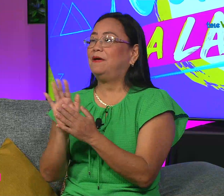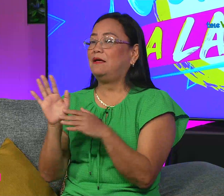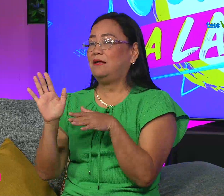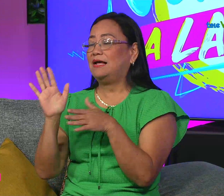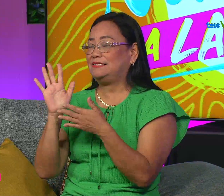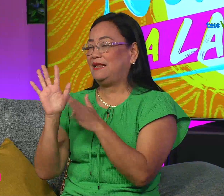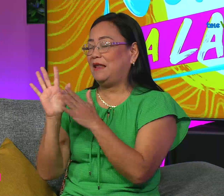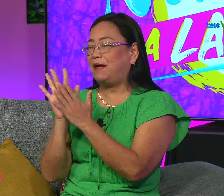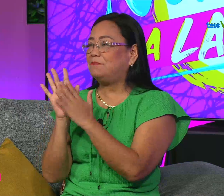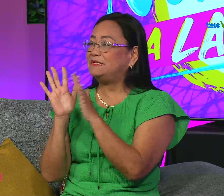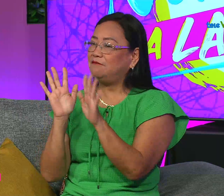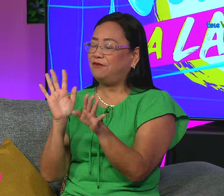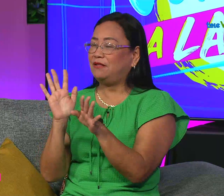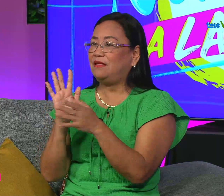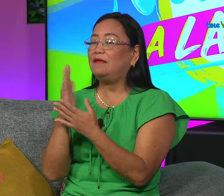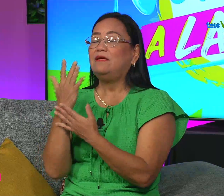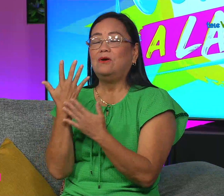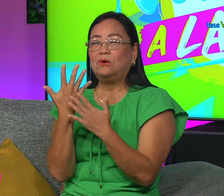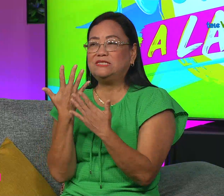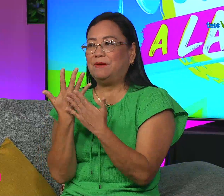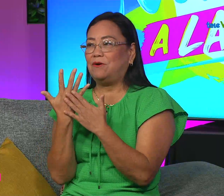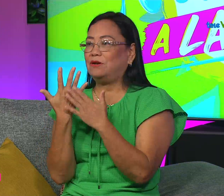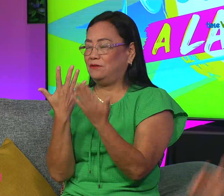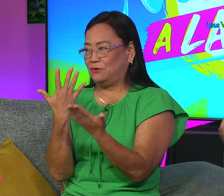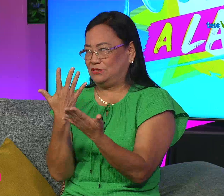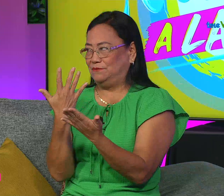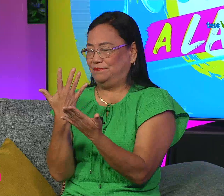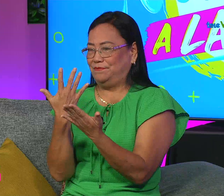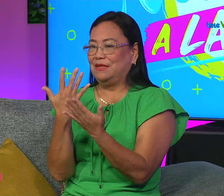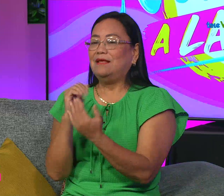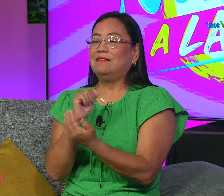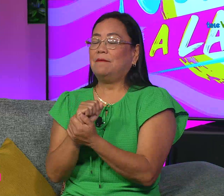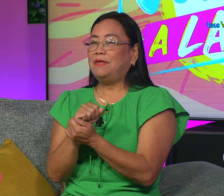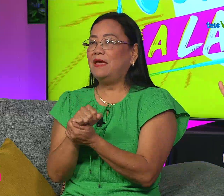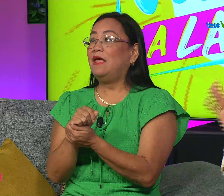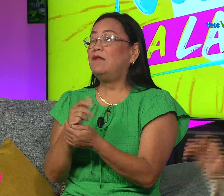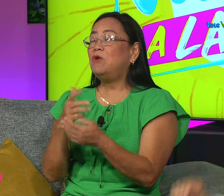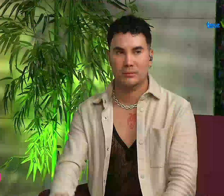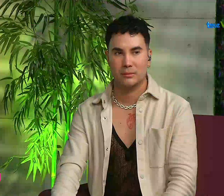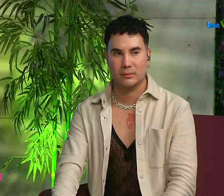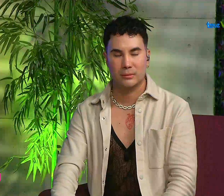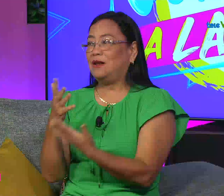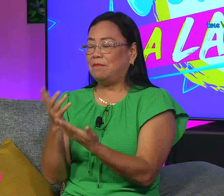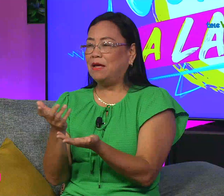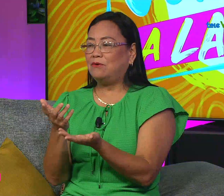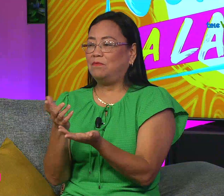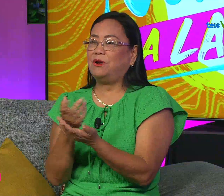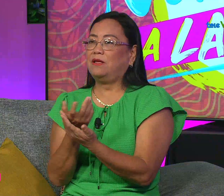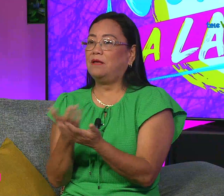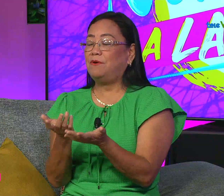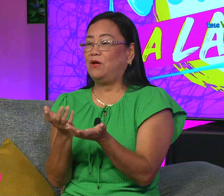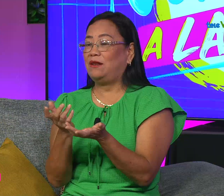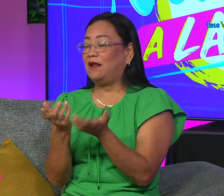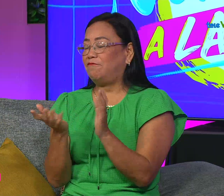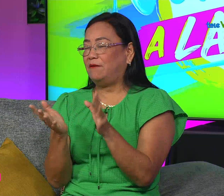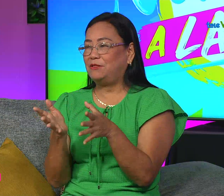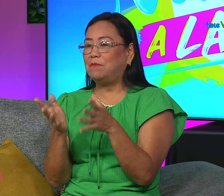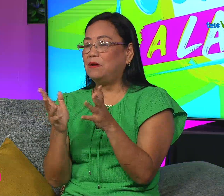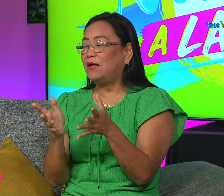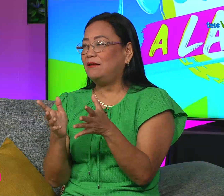si va hacia la palma, hacia el frente, o si va con el dorso. Ok. También, el movimiento de la mano. Por ejemplo, en el alfabeto manual,